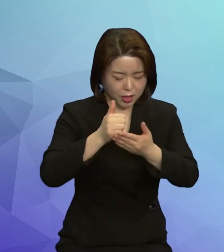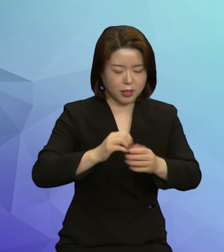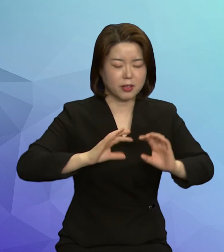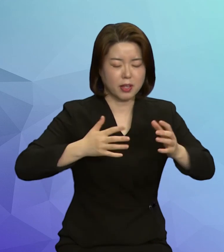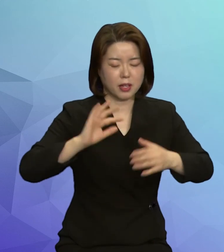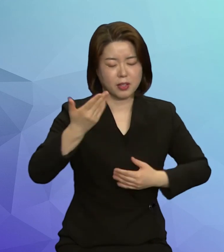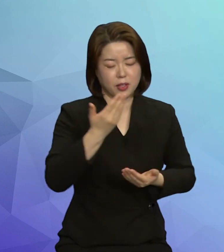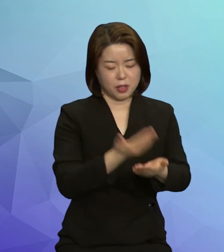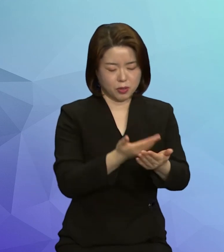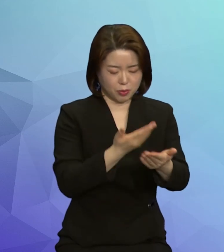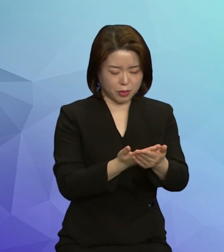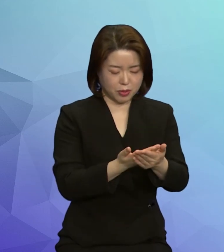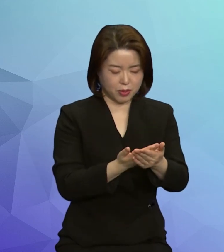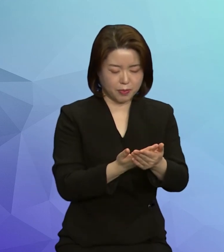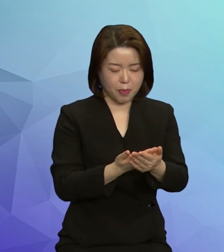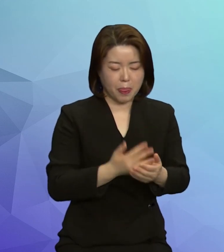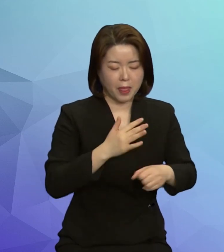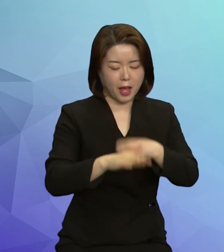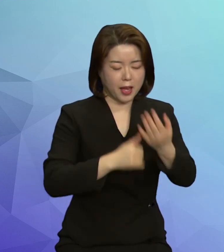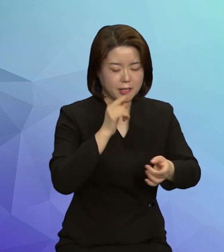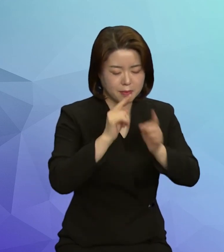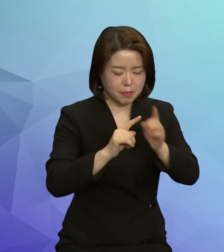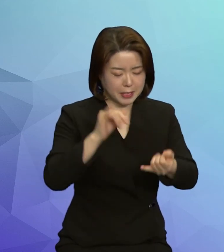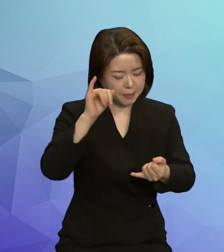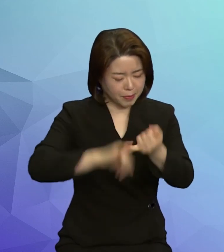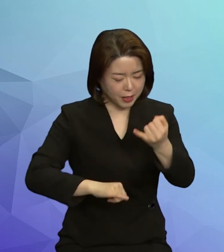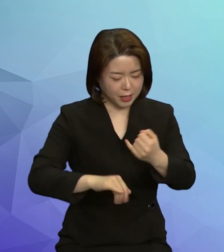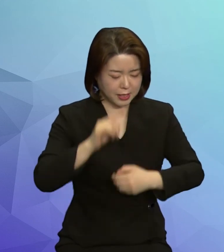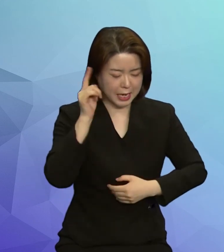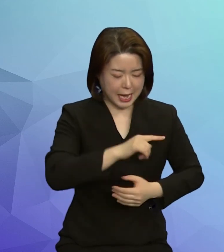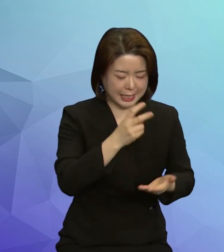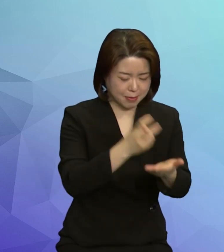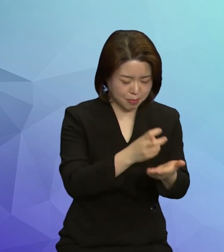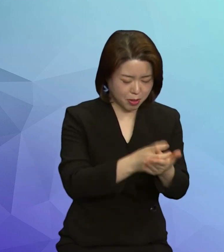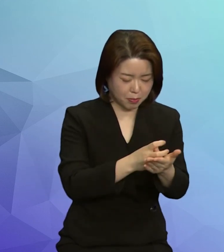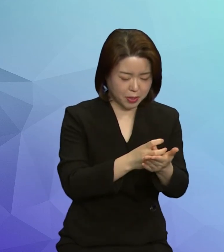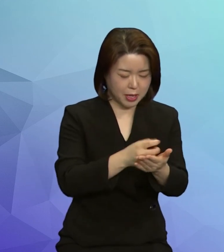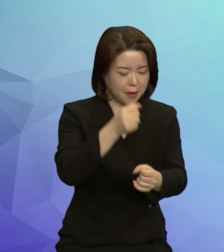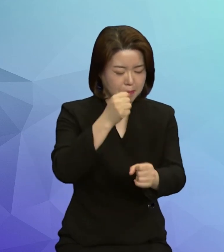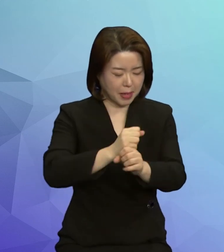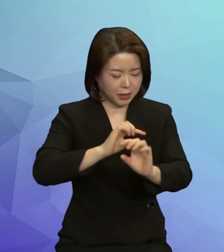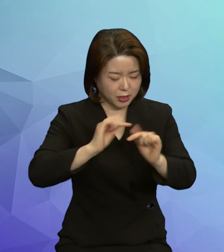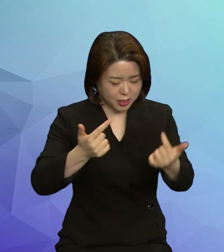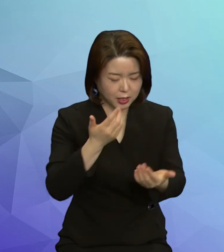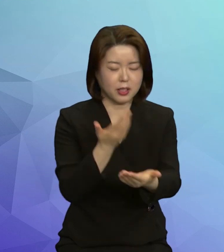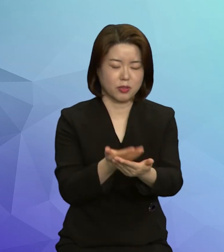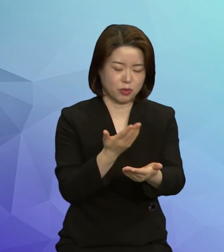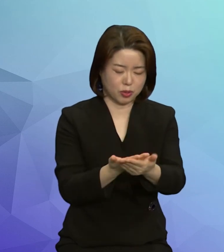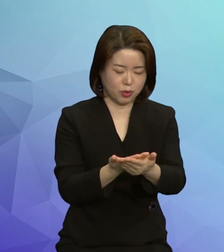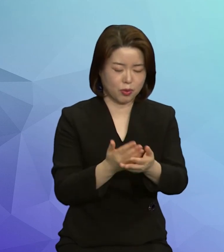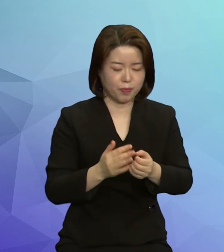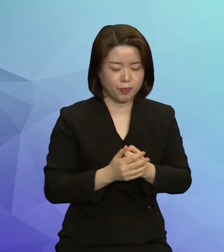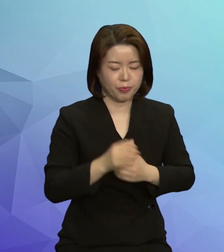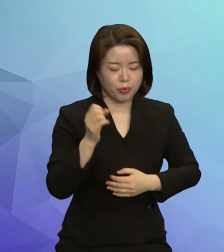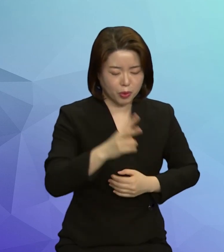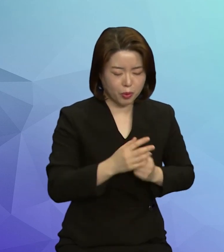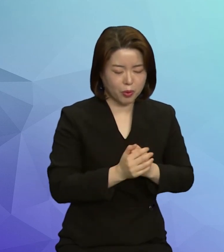경외하는 나라 되게 하소서. 하나님의 말씀을 어기는 악한 법이 제정되지 못하게